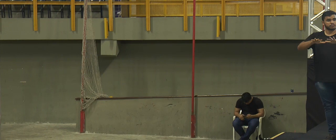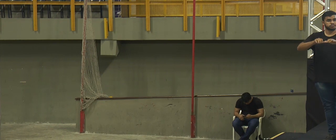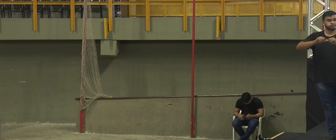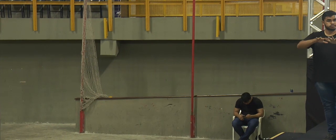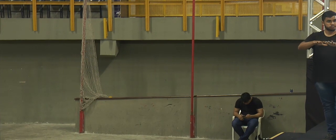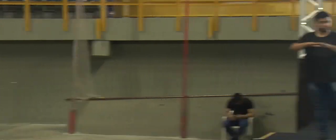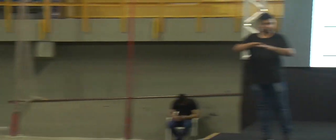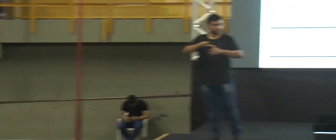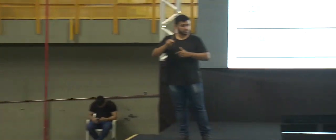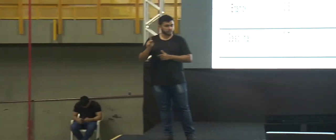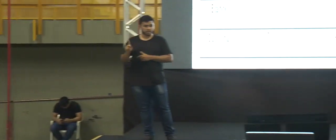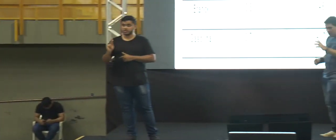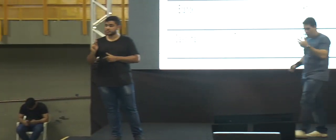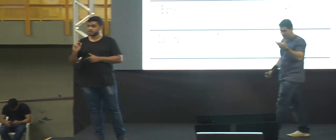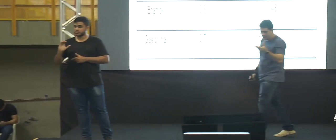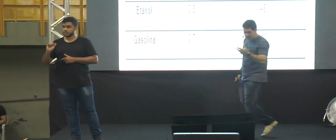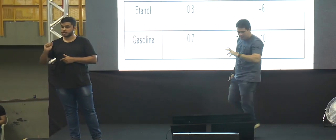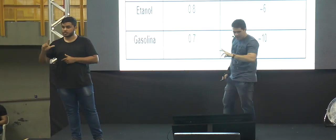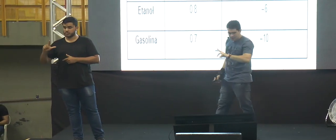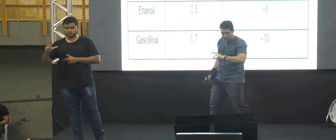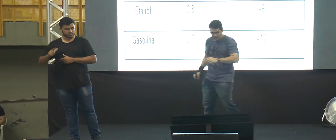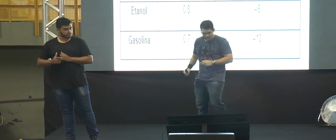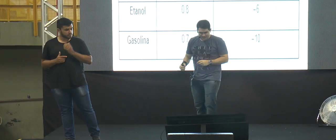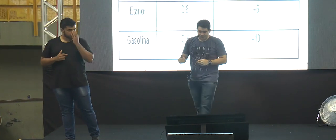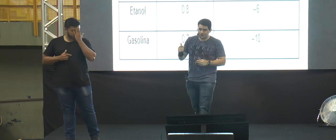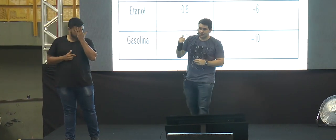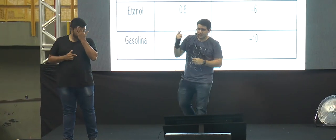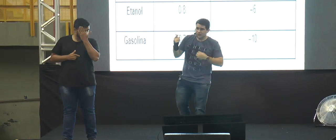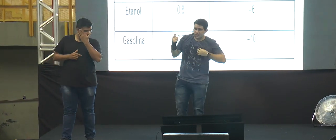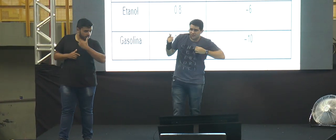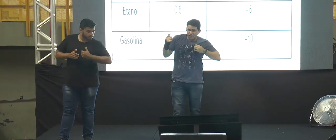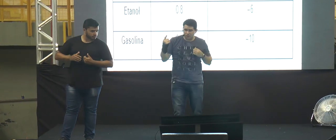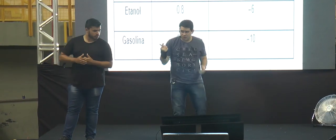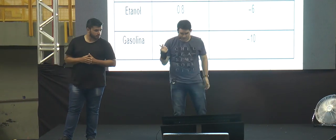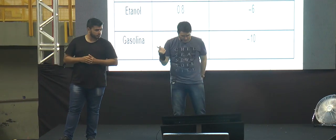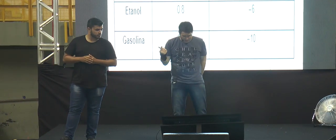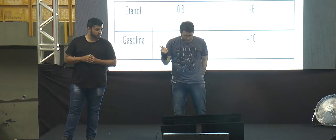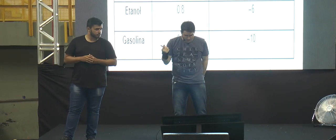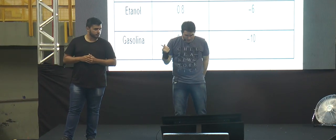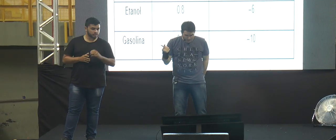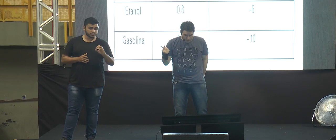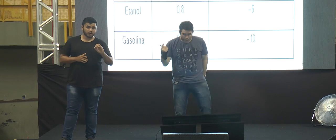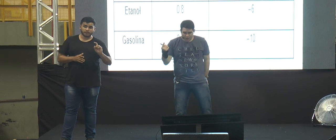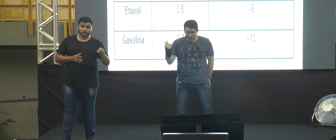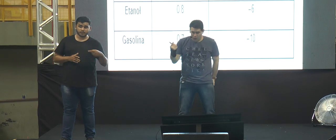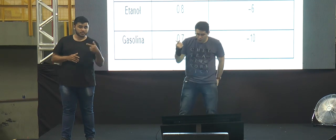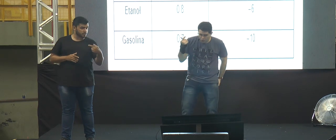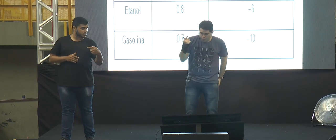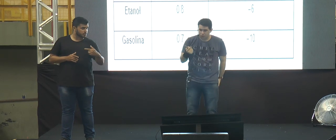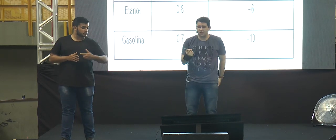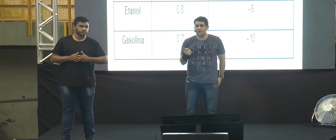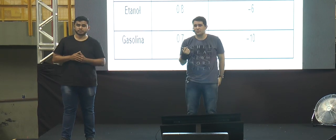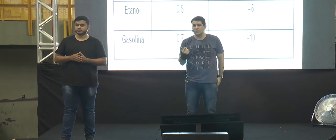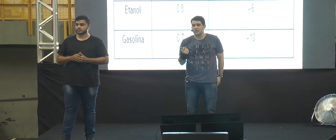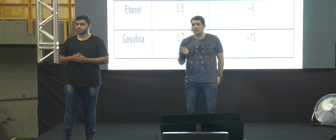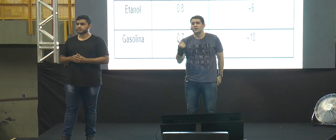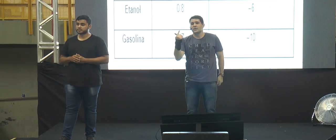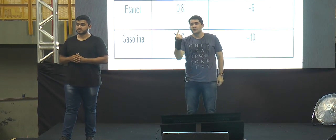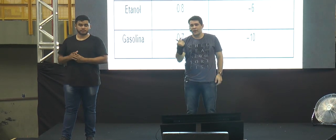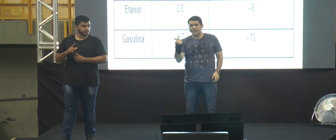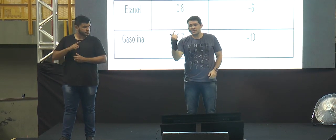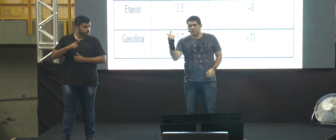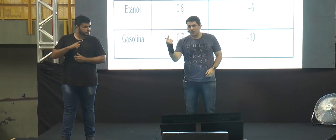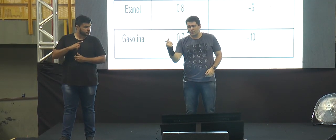quilocalorias. Olha para a gasolina. Qual a densidade da gasolina? 0,7. Qual é o calor de combustão da